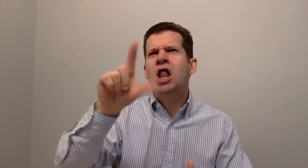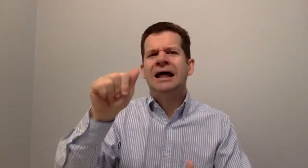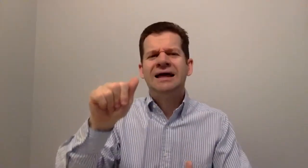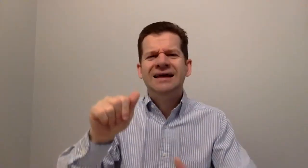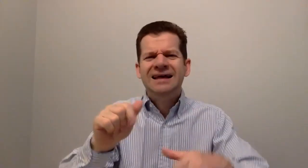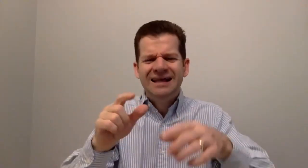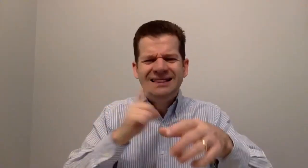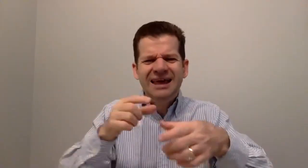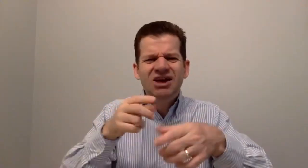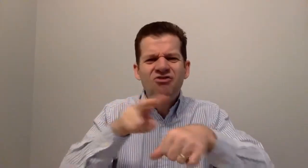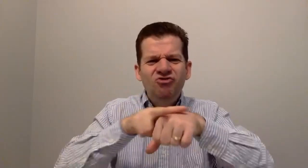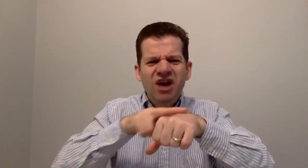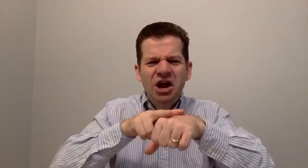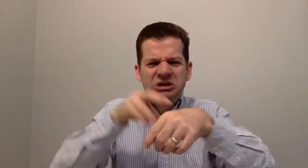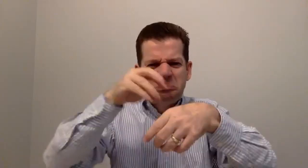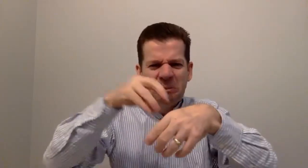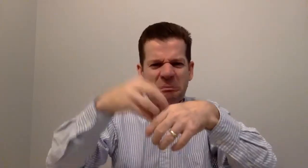gorgonzola. Tem verde.